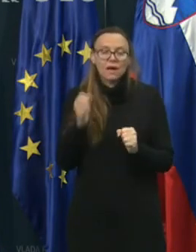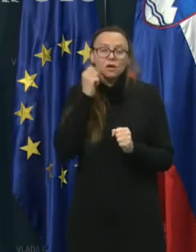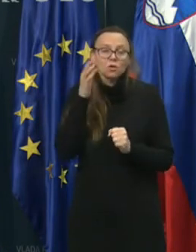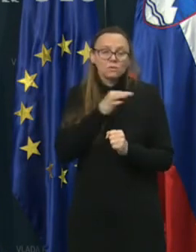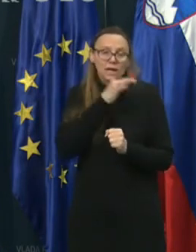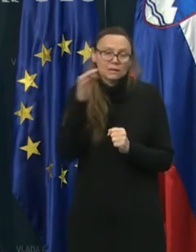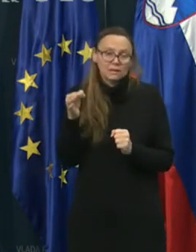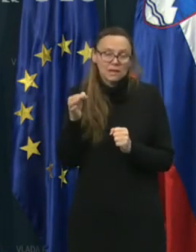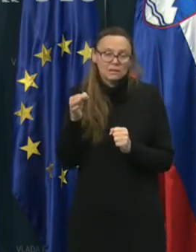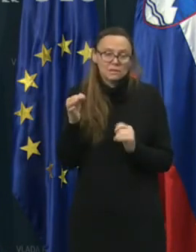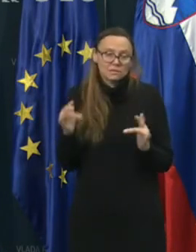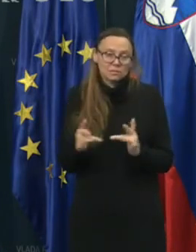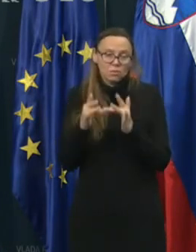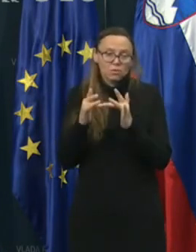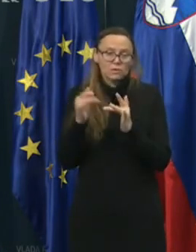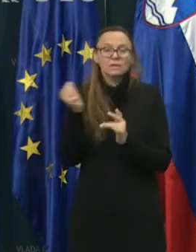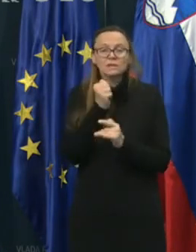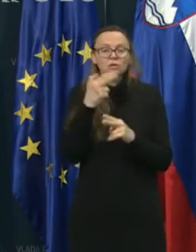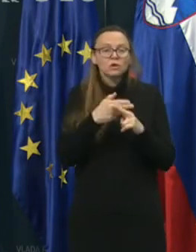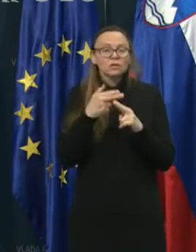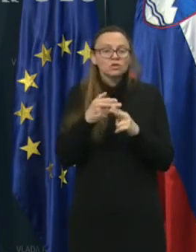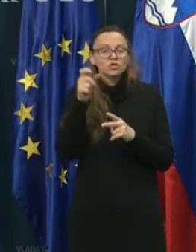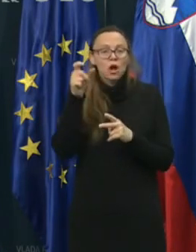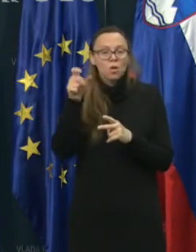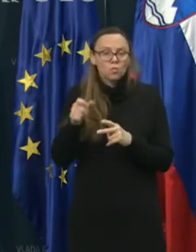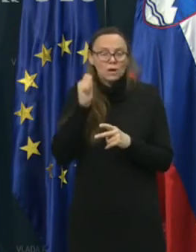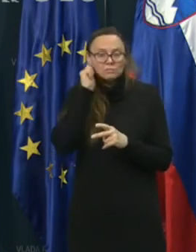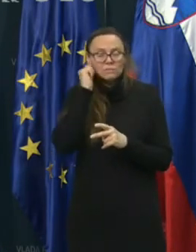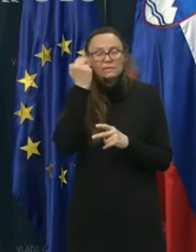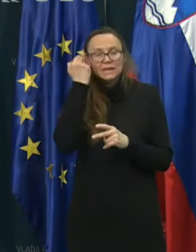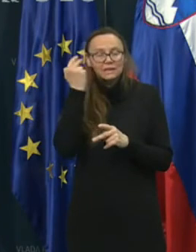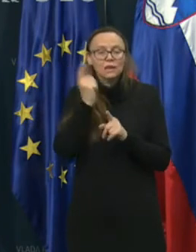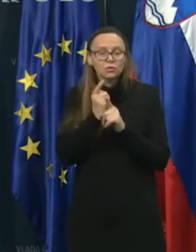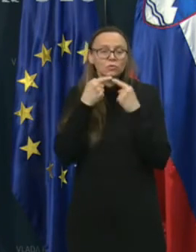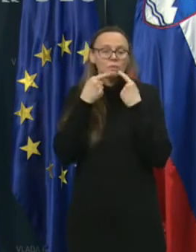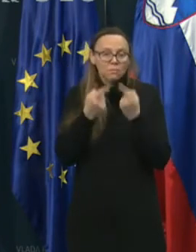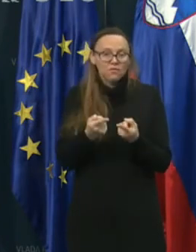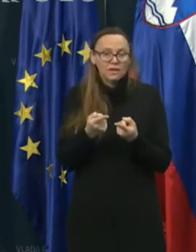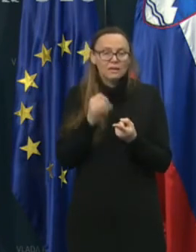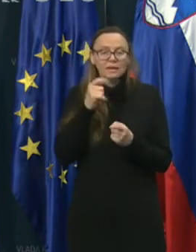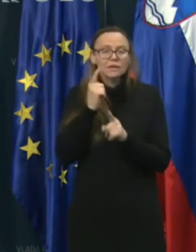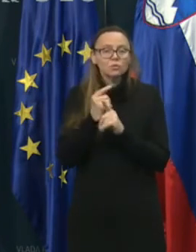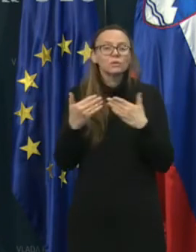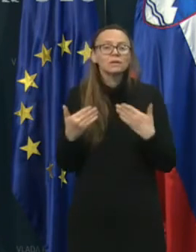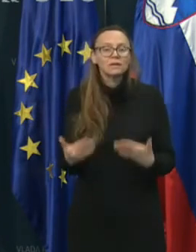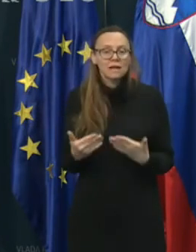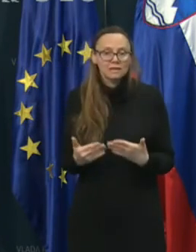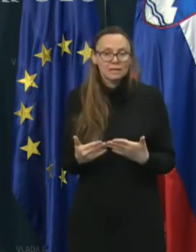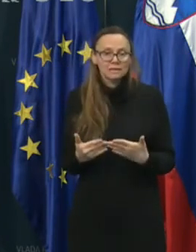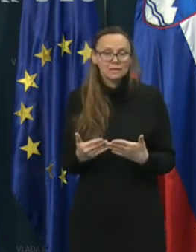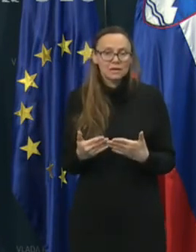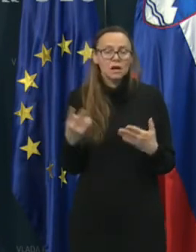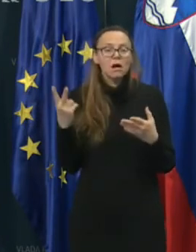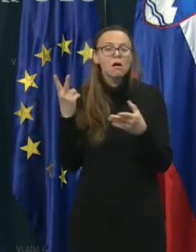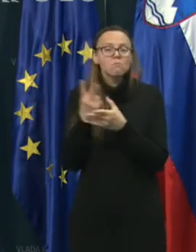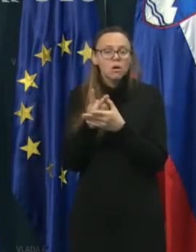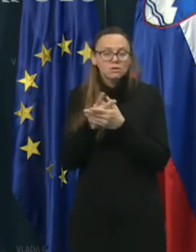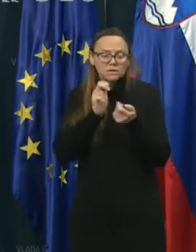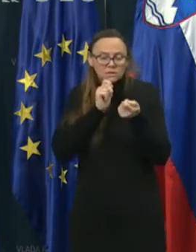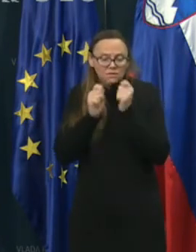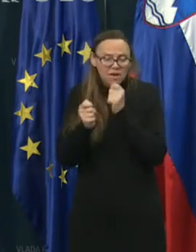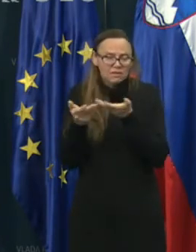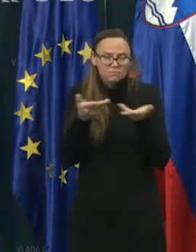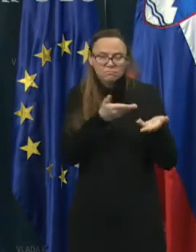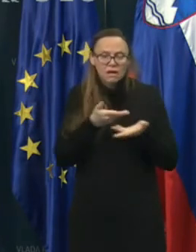dan. Zato je državna sekretarka tudi omenila, da je tudi danes posvet na